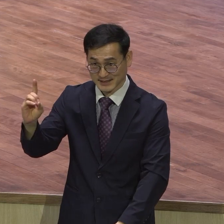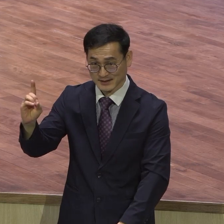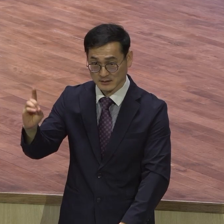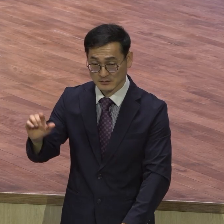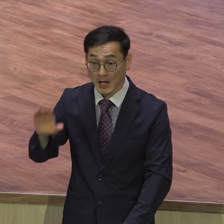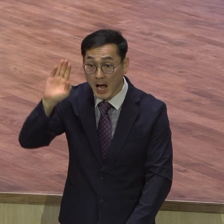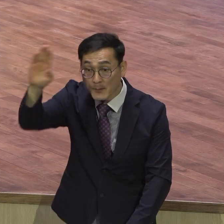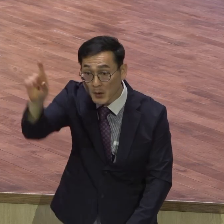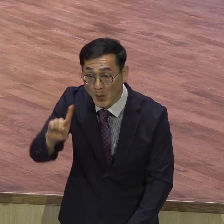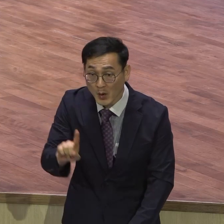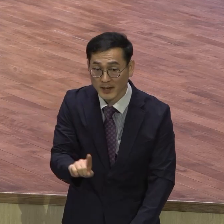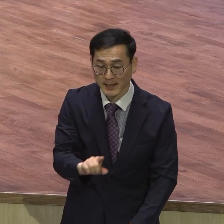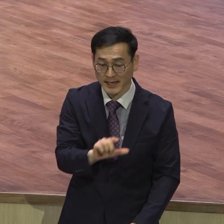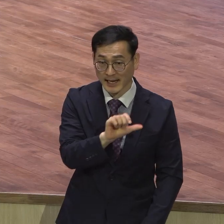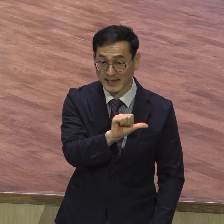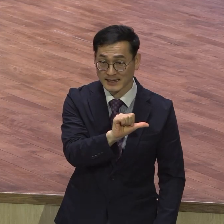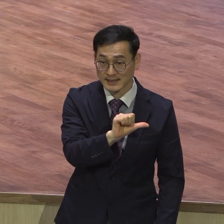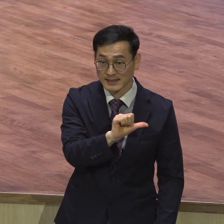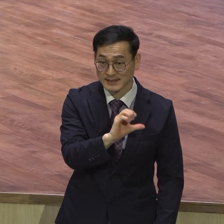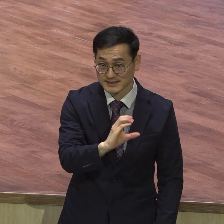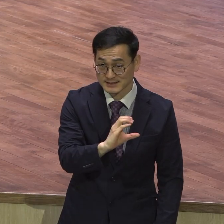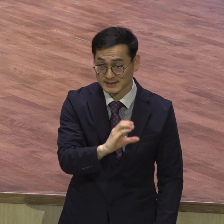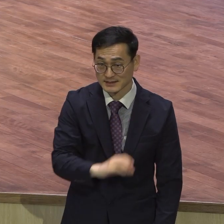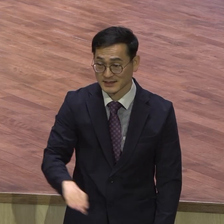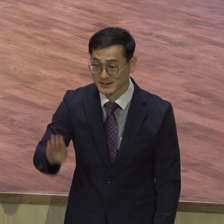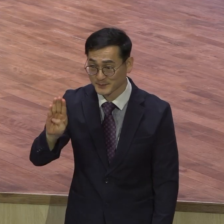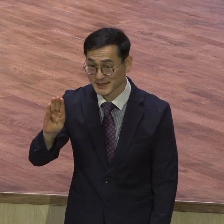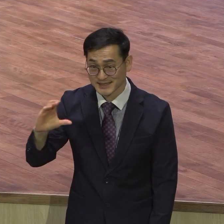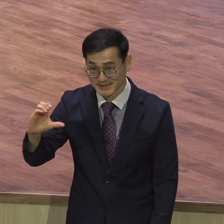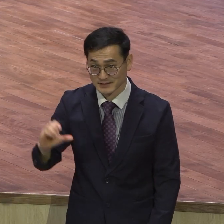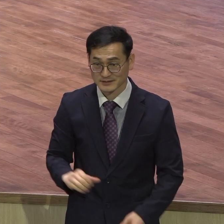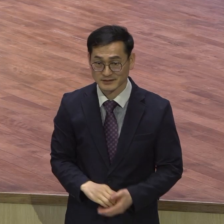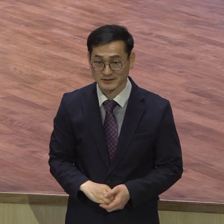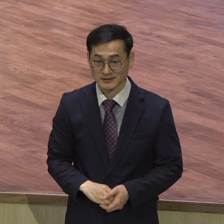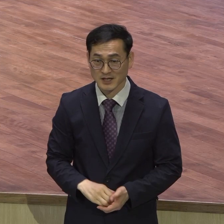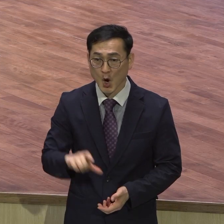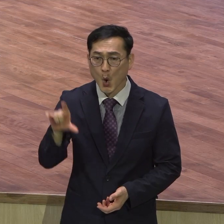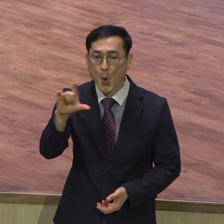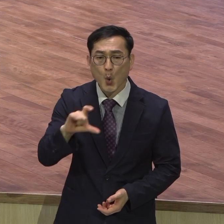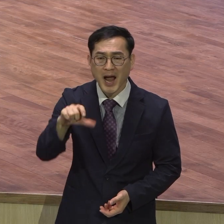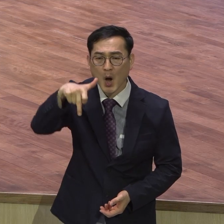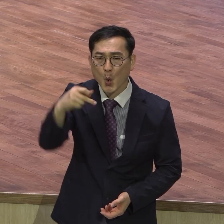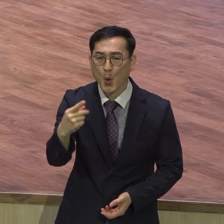바뀌었느냐. AC, BC, Before Corona.